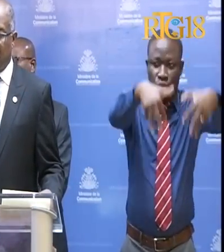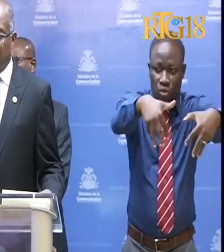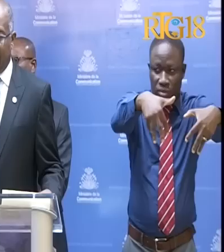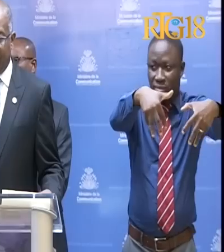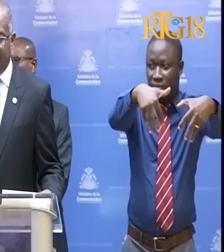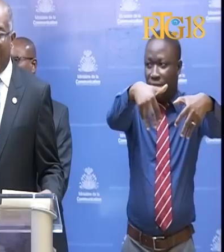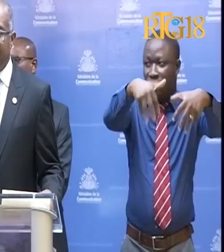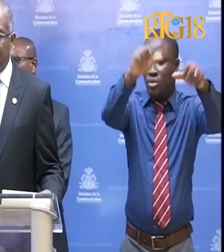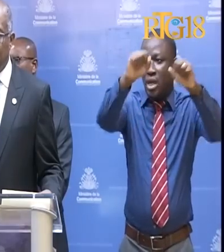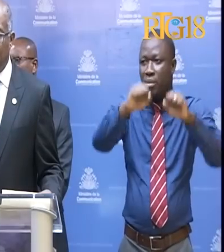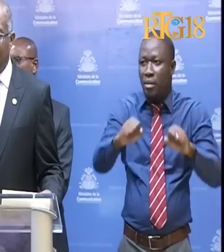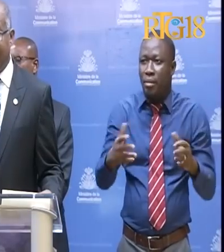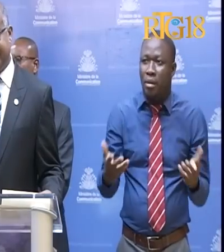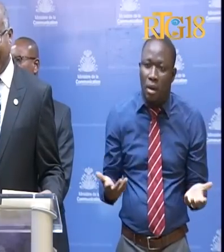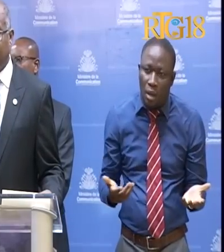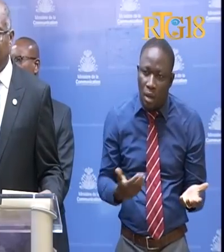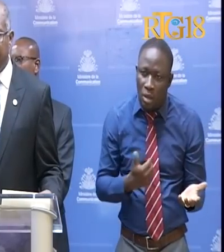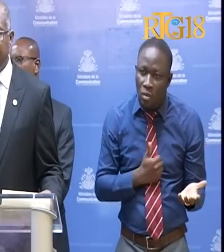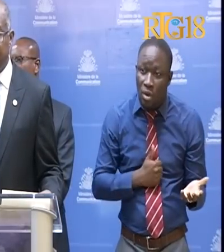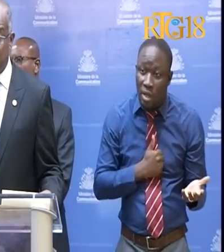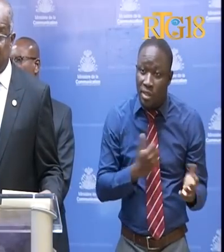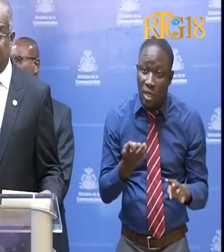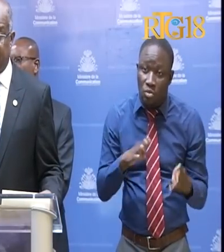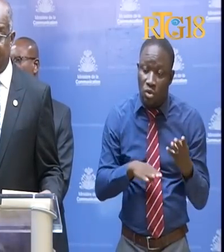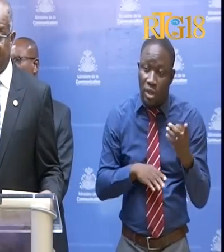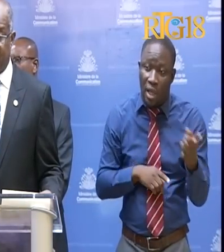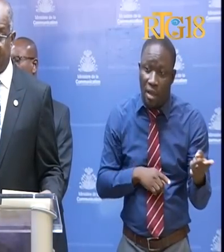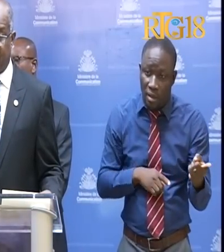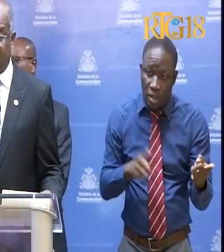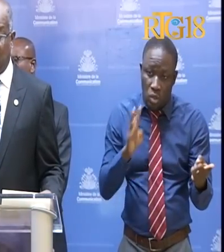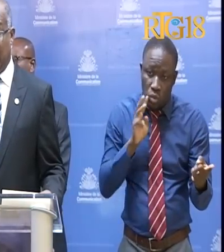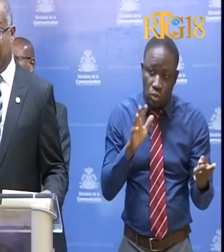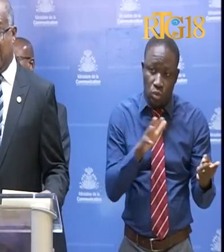l'kapab kalme doule a, et se la ke li mèm li moude.